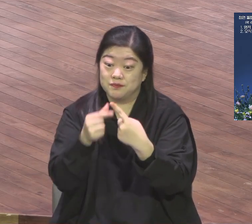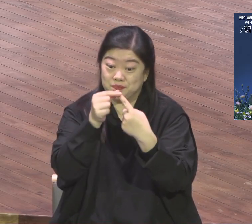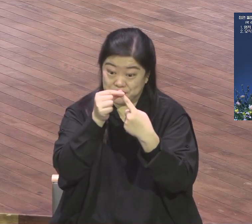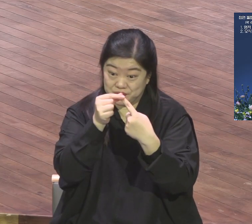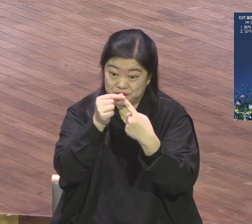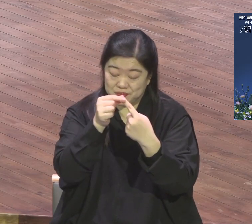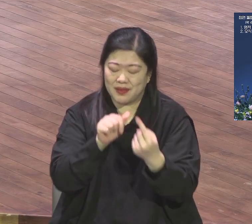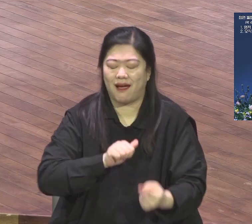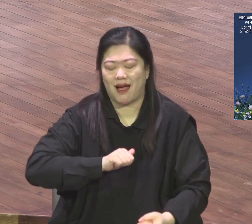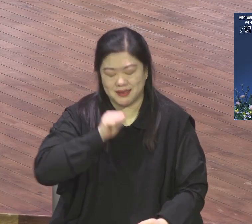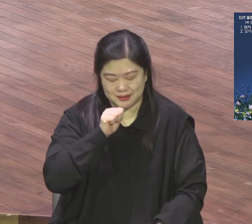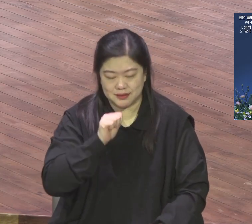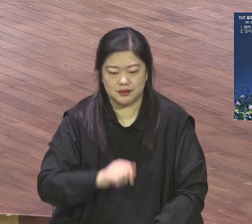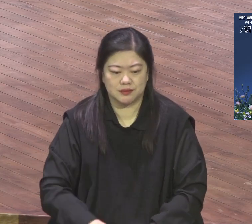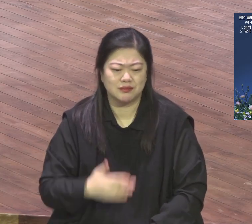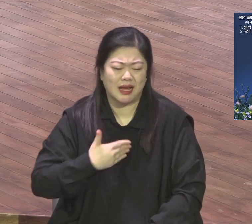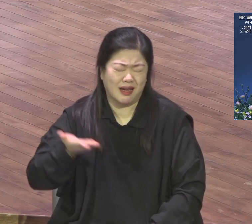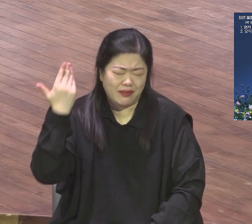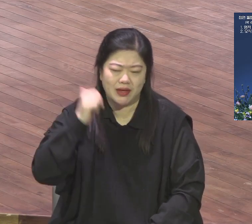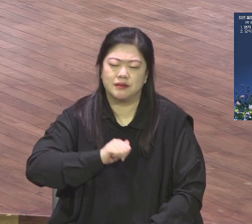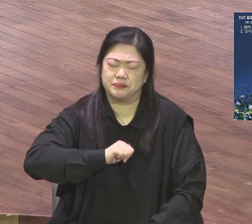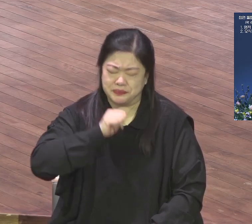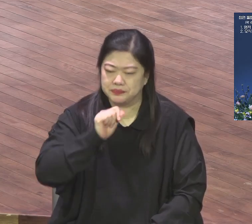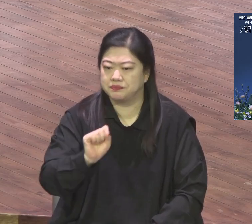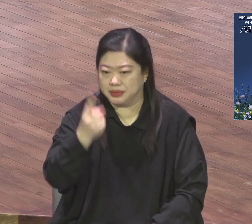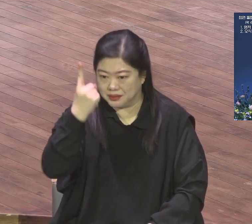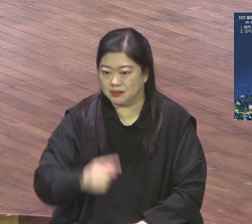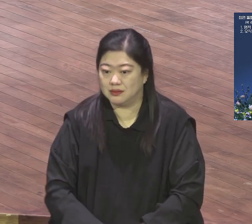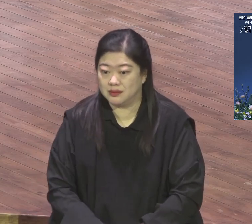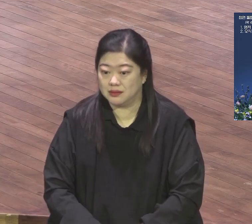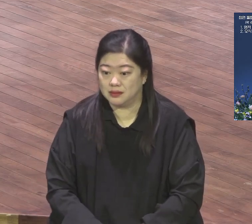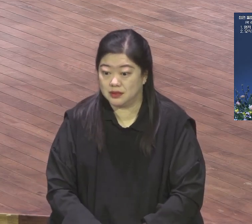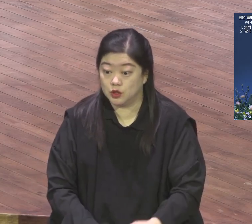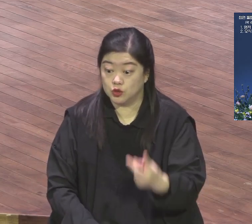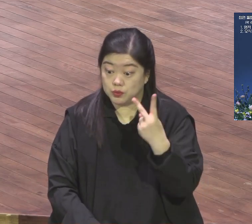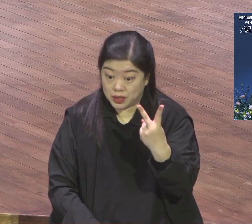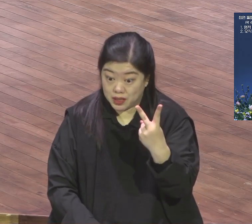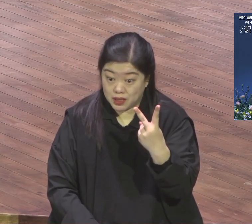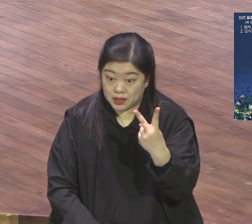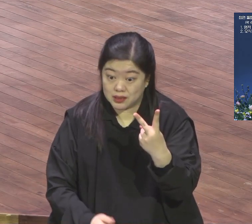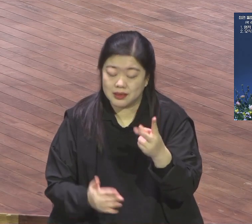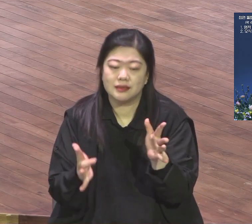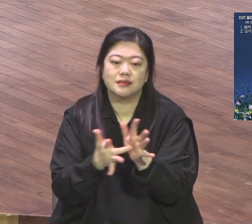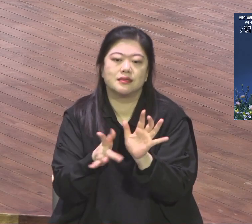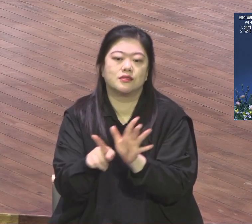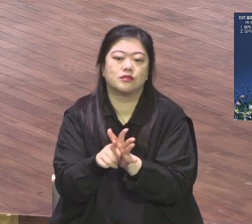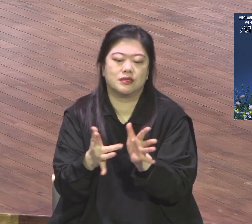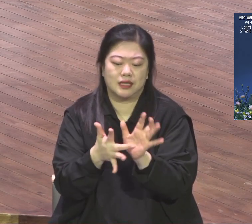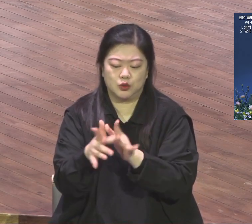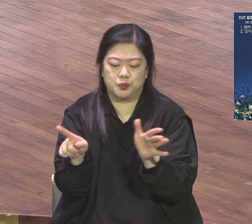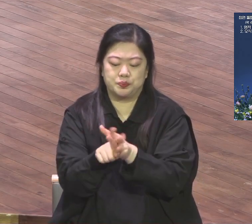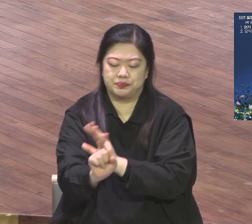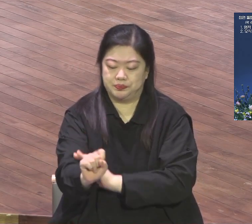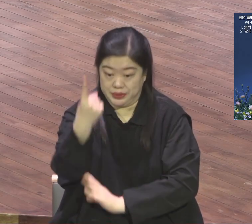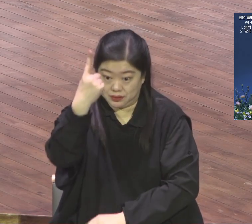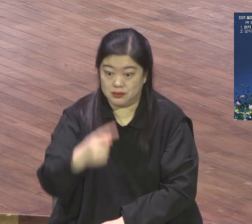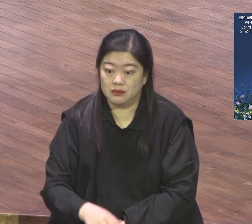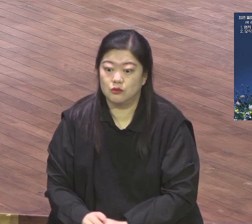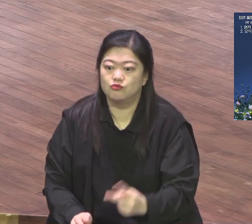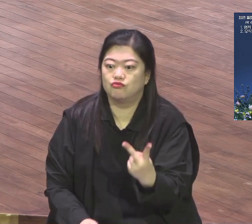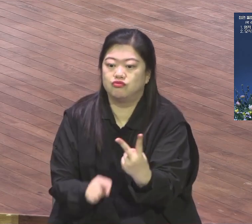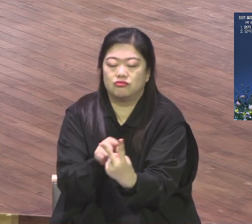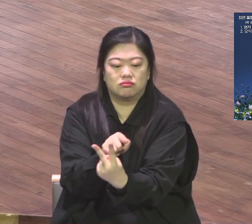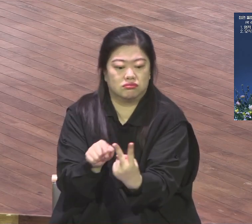가난했기 때문에, 예수 때문에. 딱 두 개밖에 없어요. 가난했기 때문에,